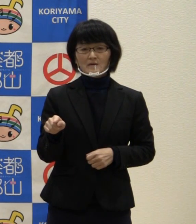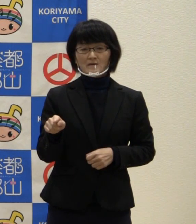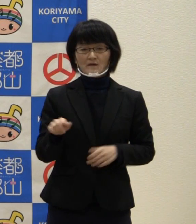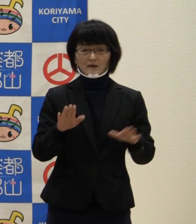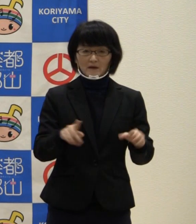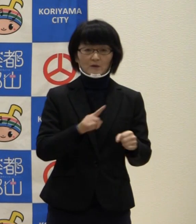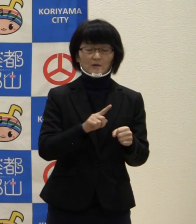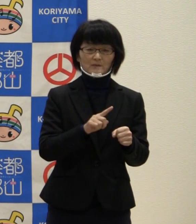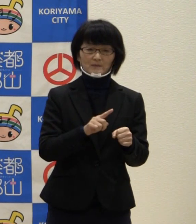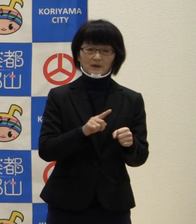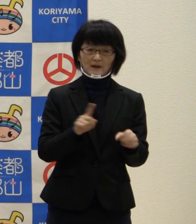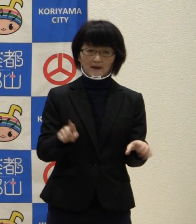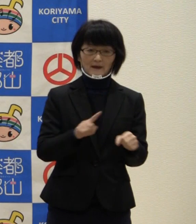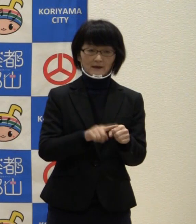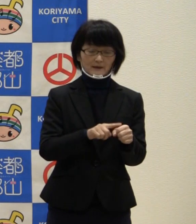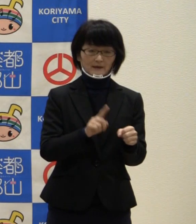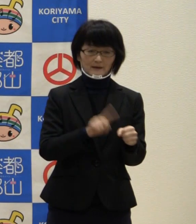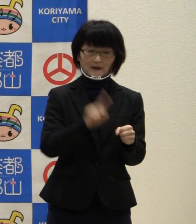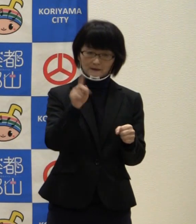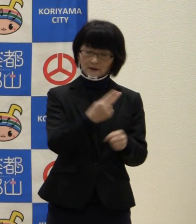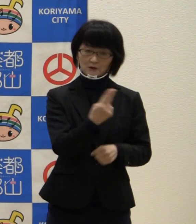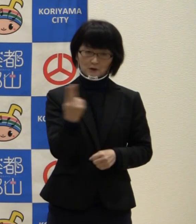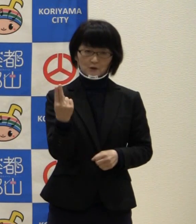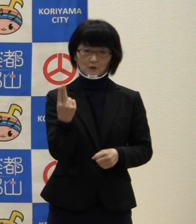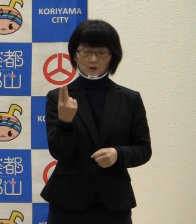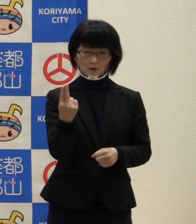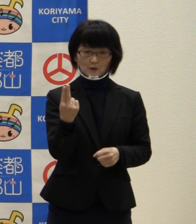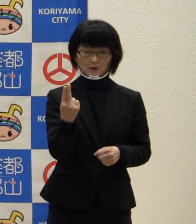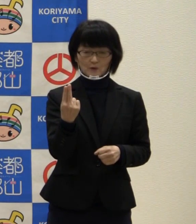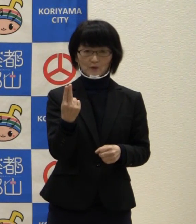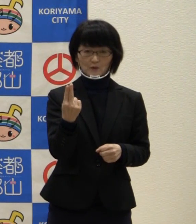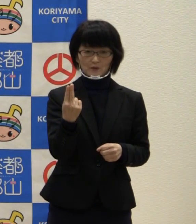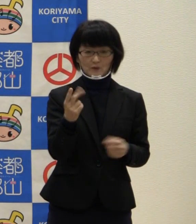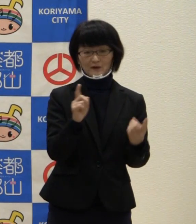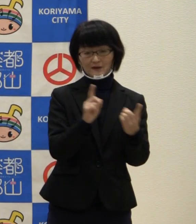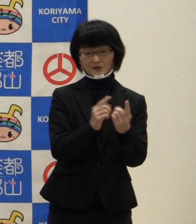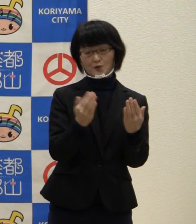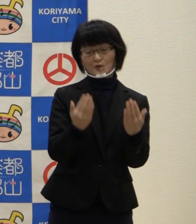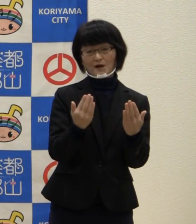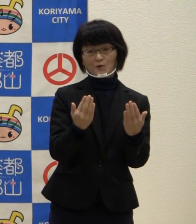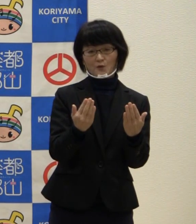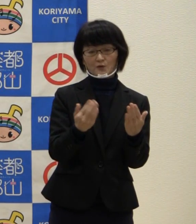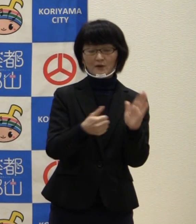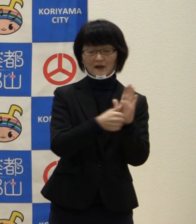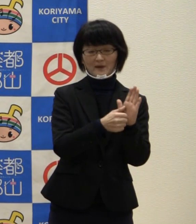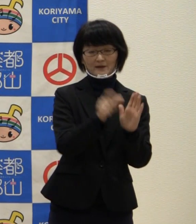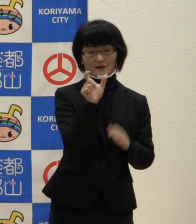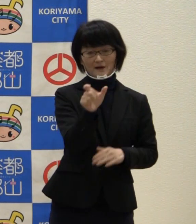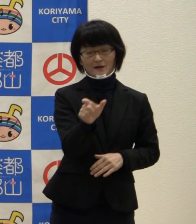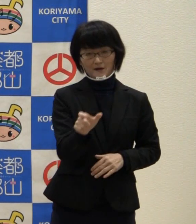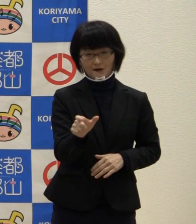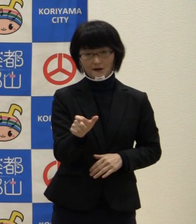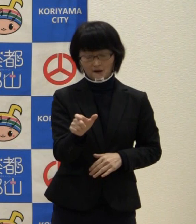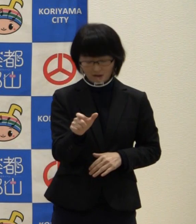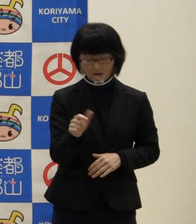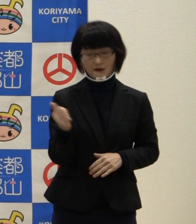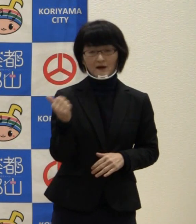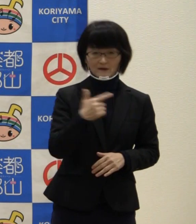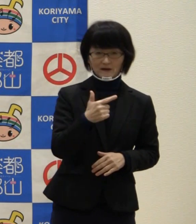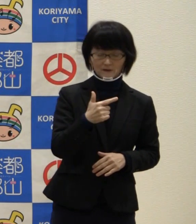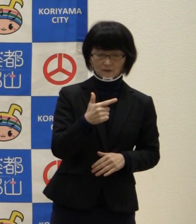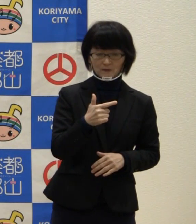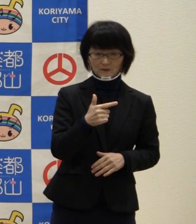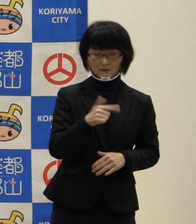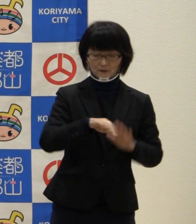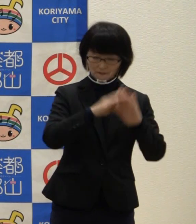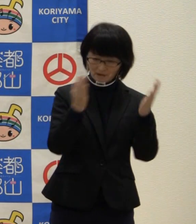今年の来年度のですね対象校の名前が掲げられておりますが、できるだけ早くですね全校につい